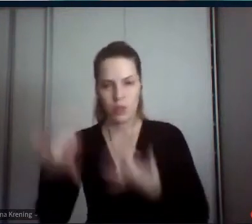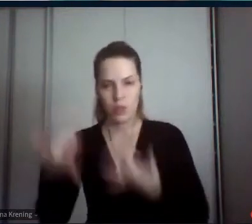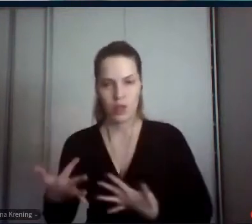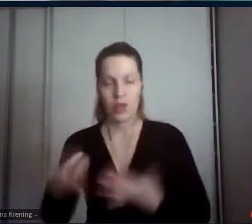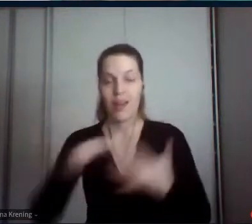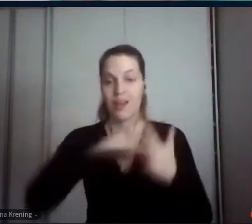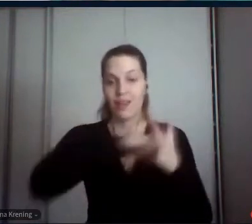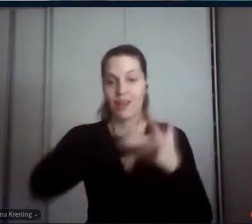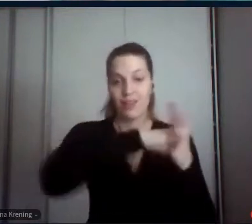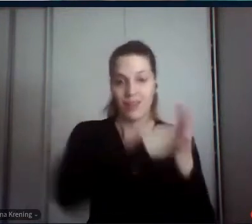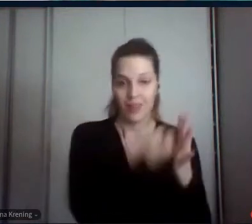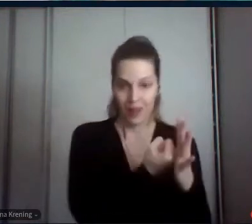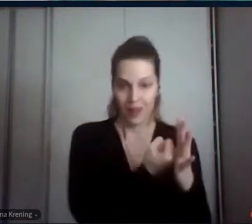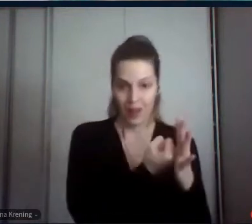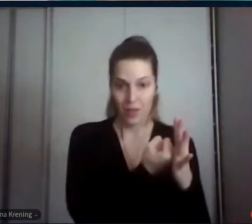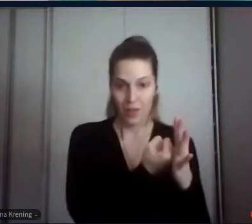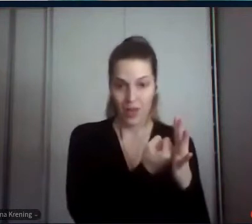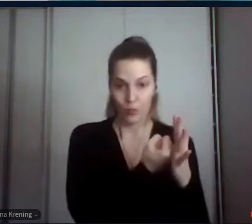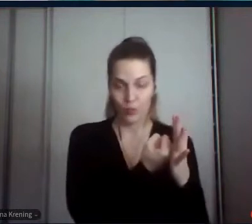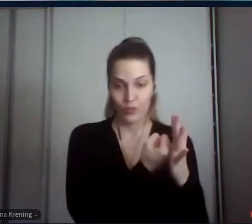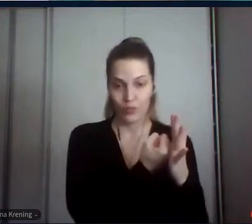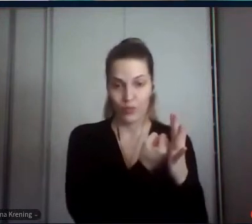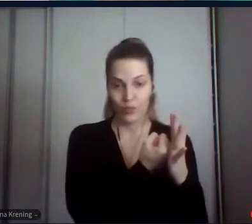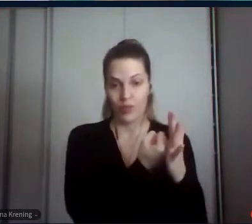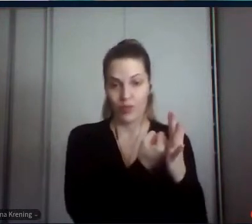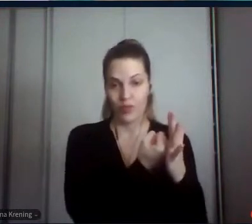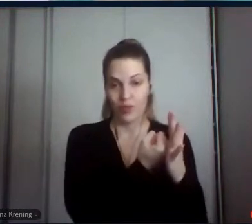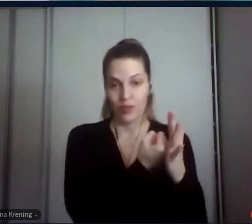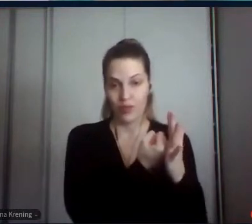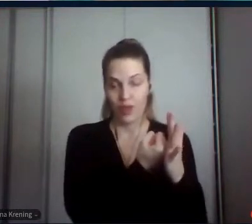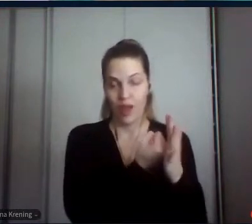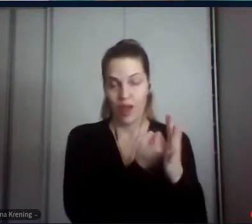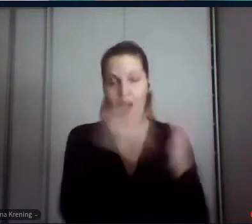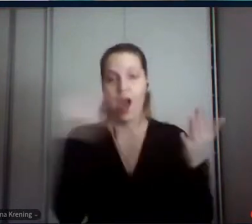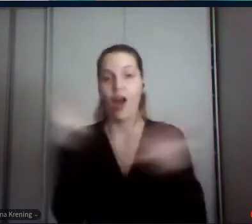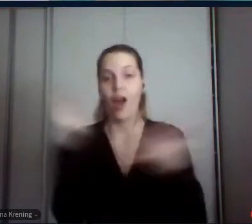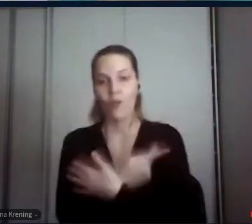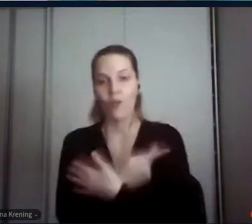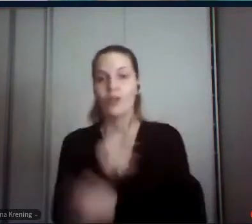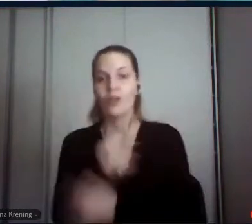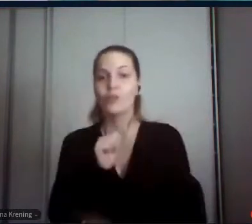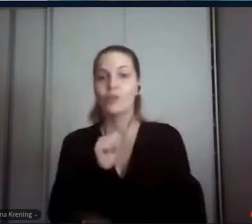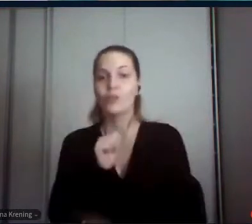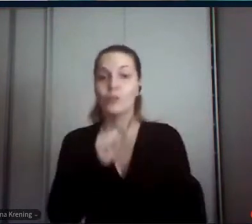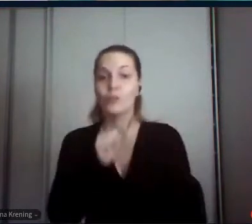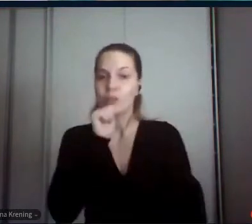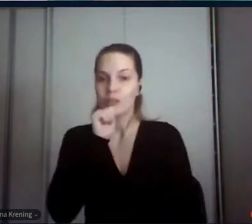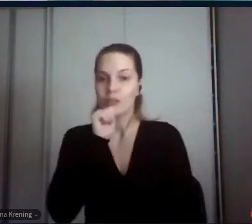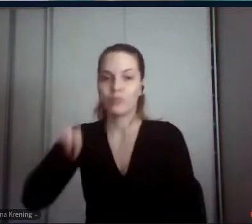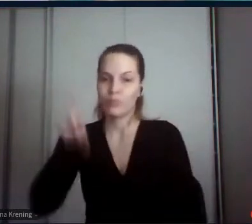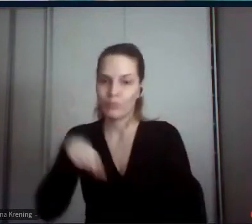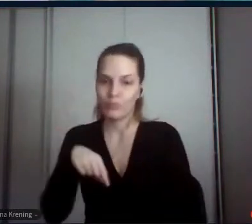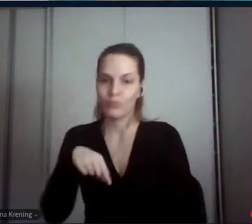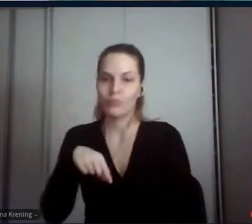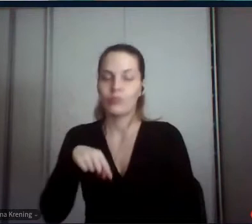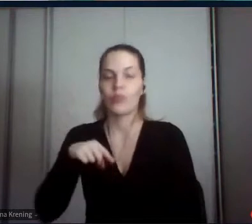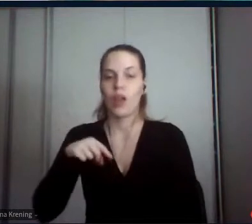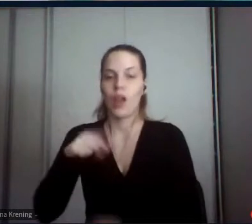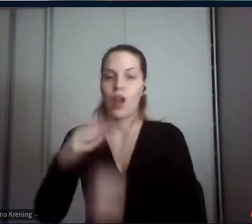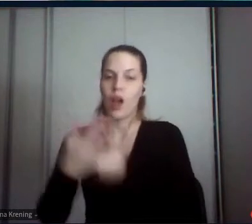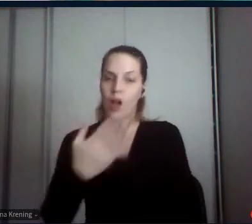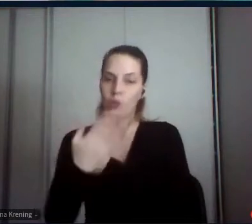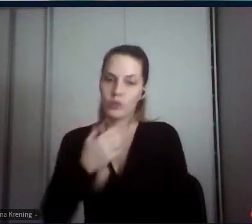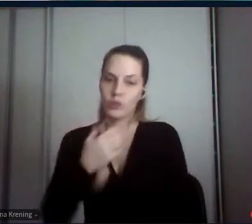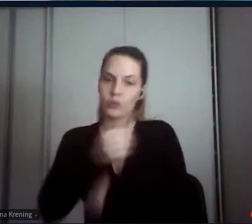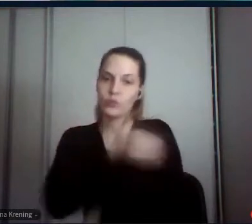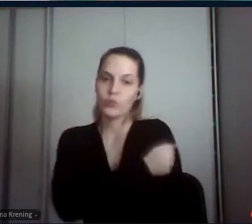à suspensão ou cancelamento dos auxílios estudantis. Mas elas não mudaram e elas estão